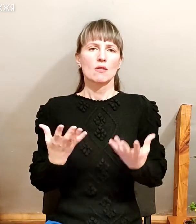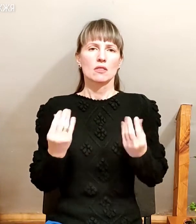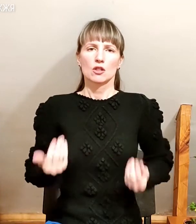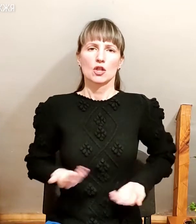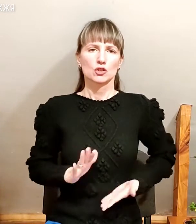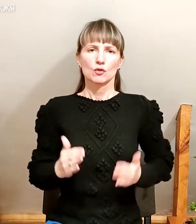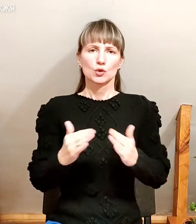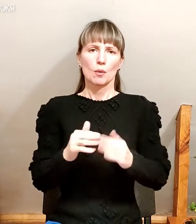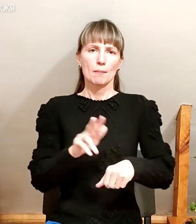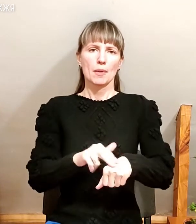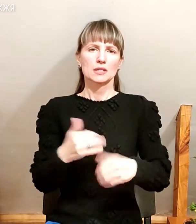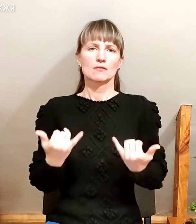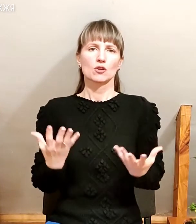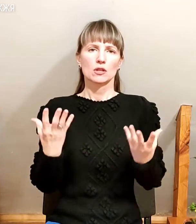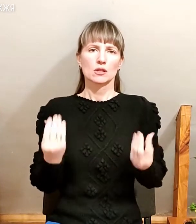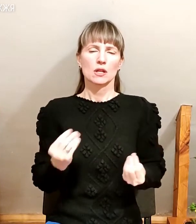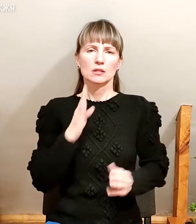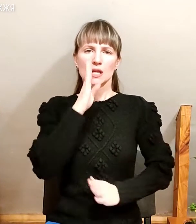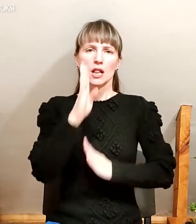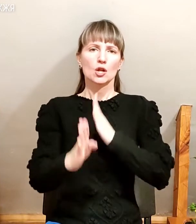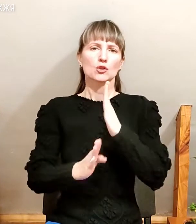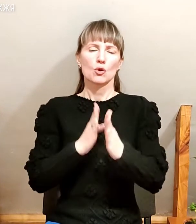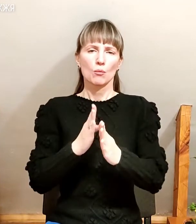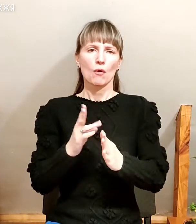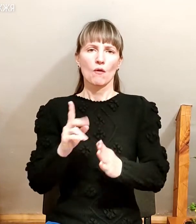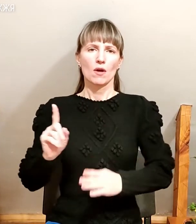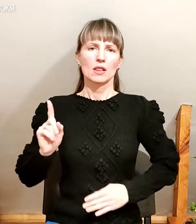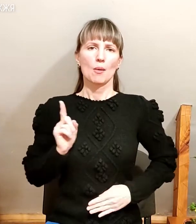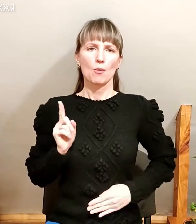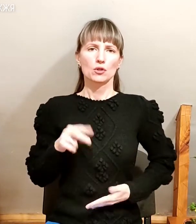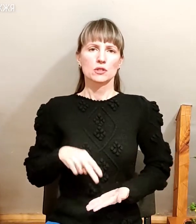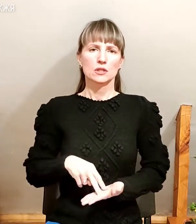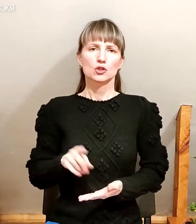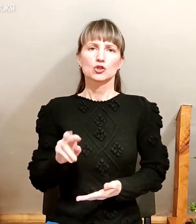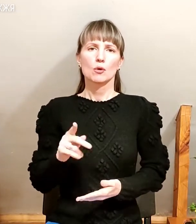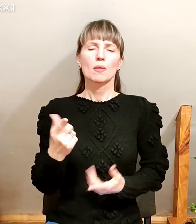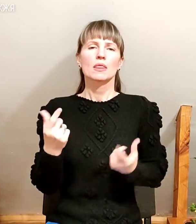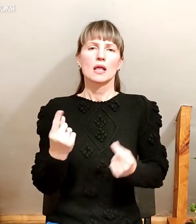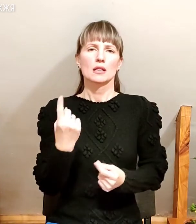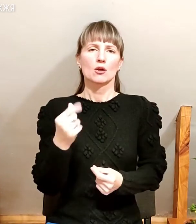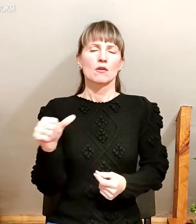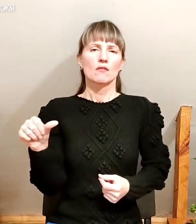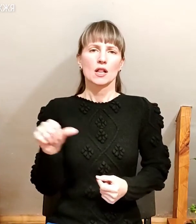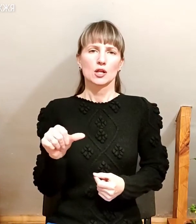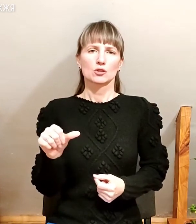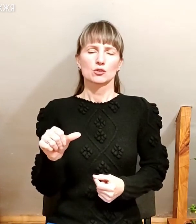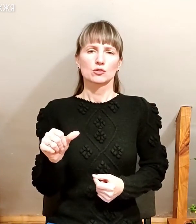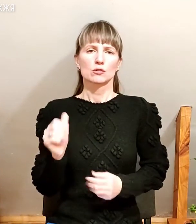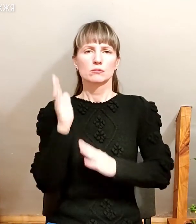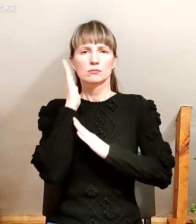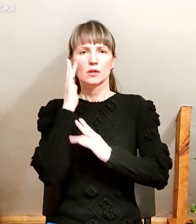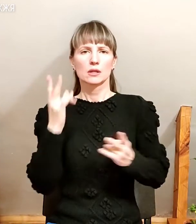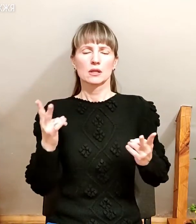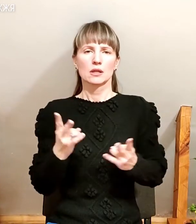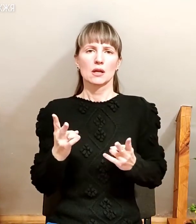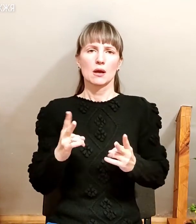сьогоднішній день цілодобово на постах. Щоб десь хоча б на хвилиночку прилягти, потрібно там мати,